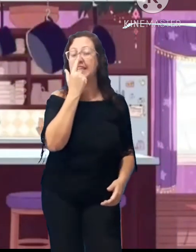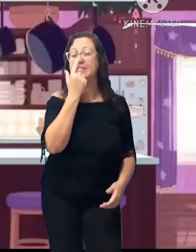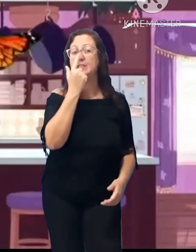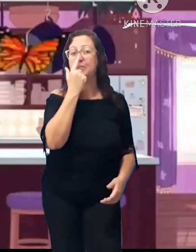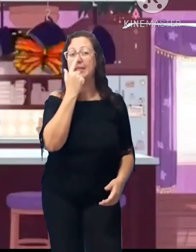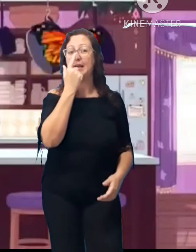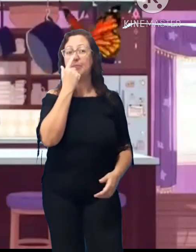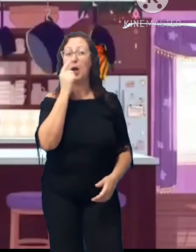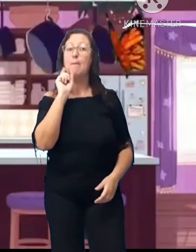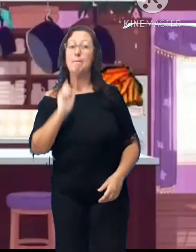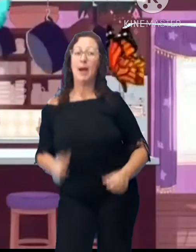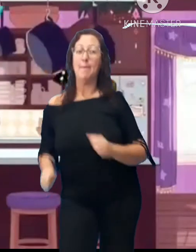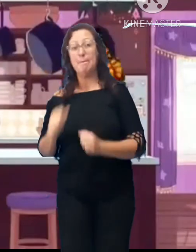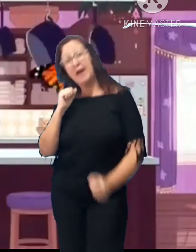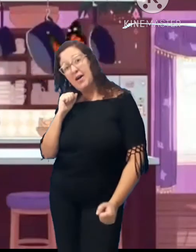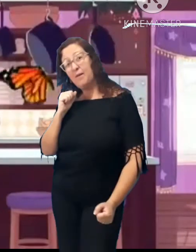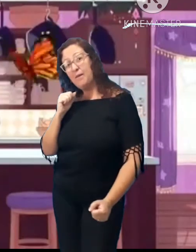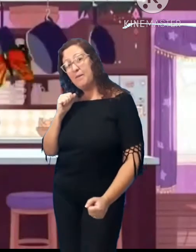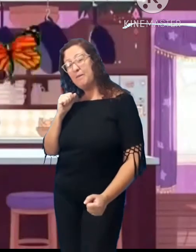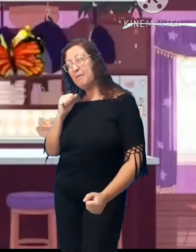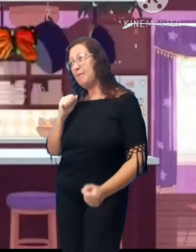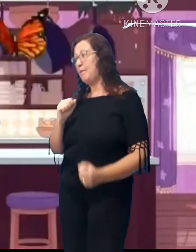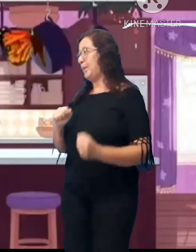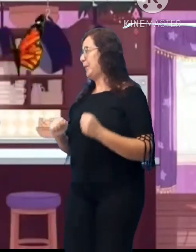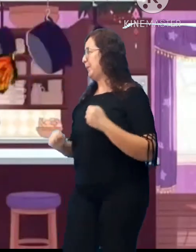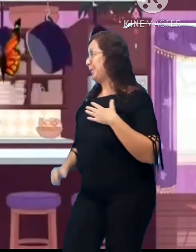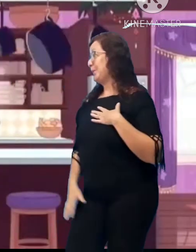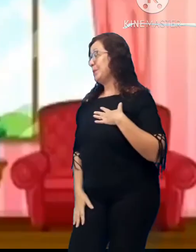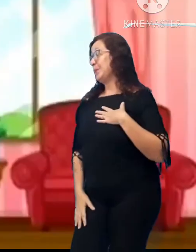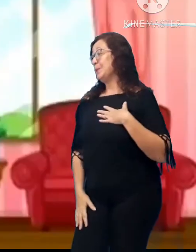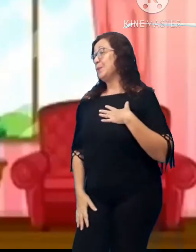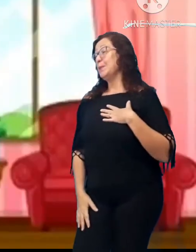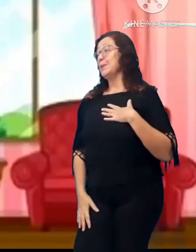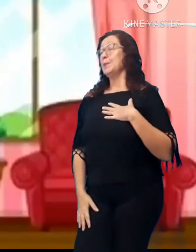e nariz de pica-pau, pau, pau.